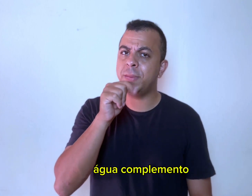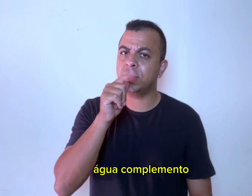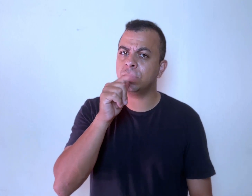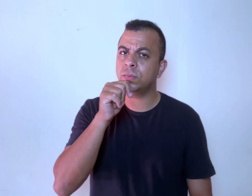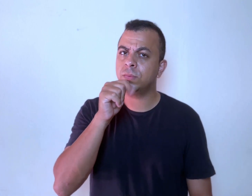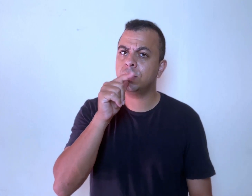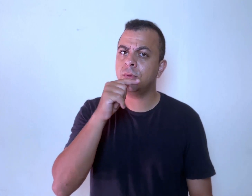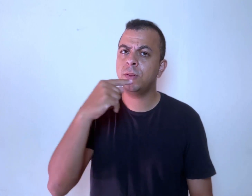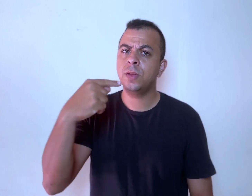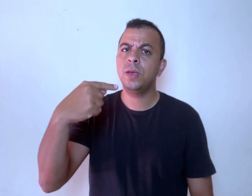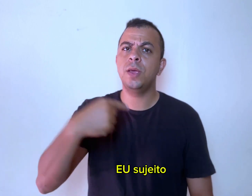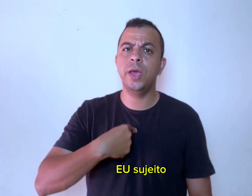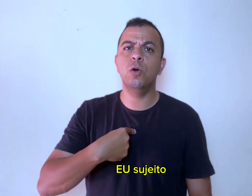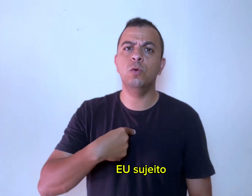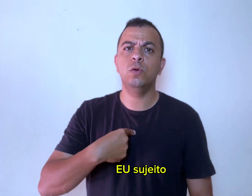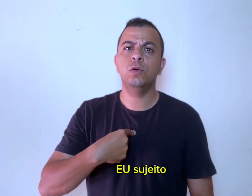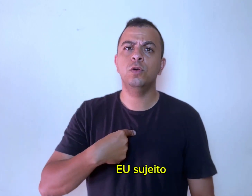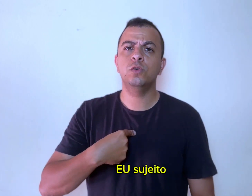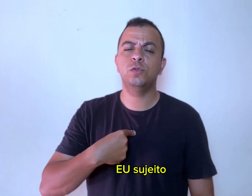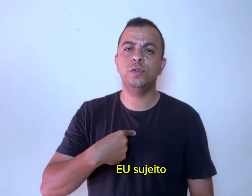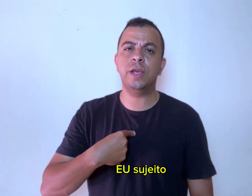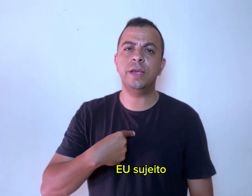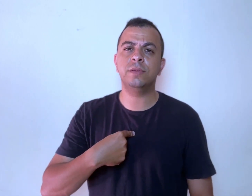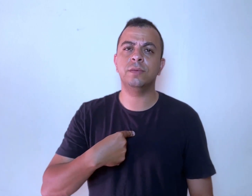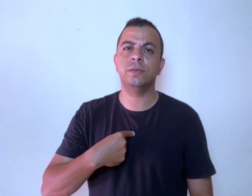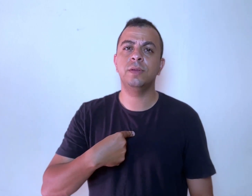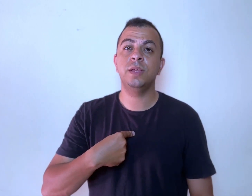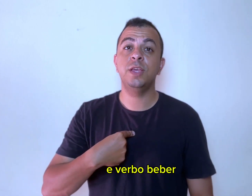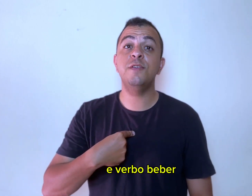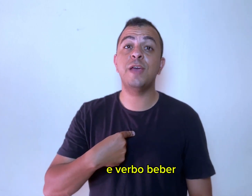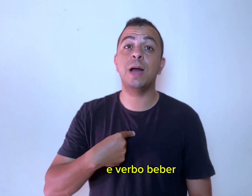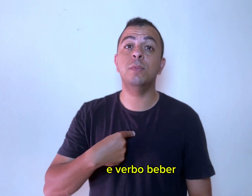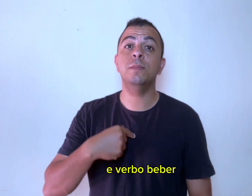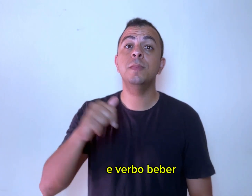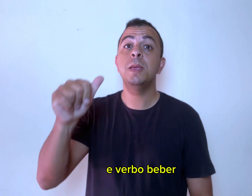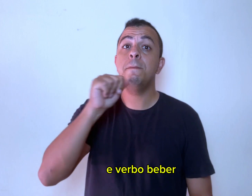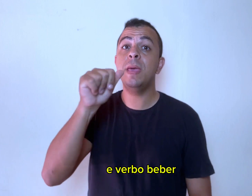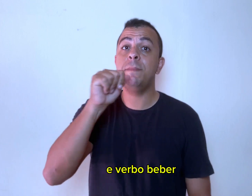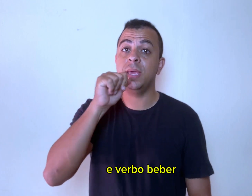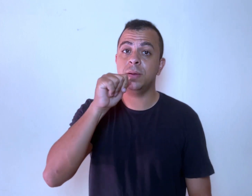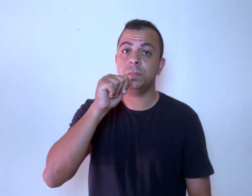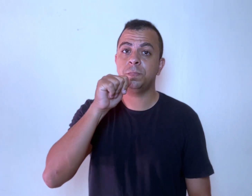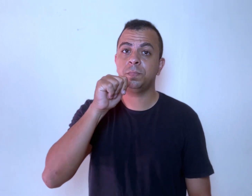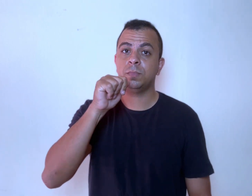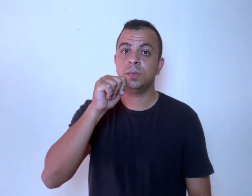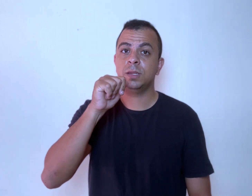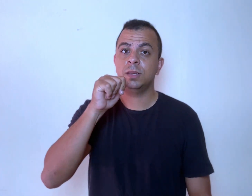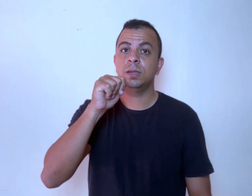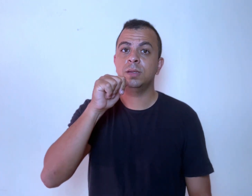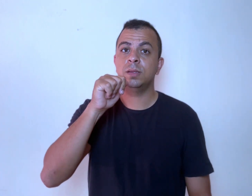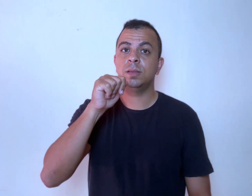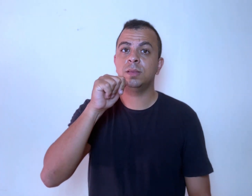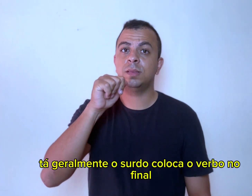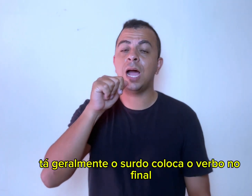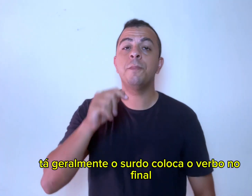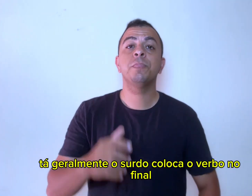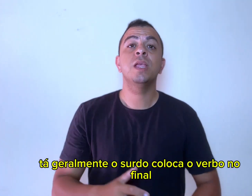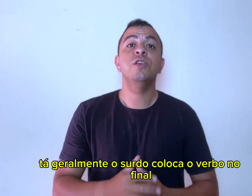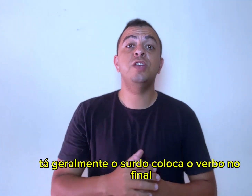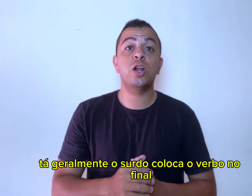complemento. Eu, sujeito e verbo. Beber. Tá?